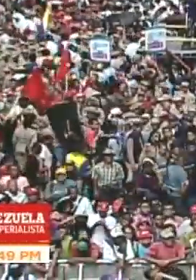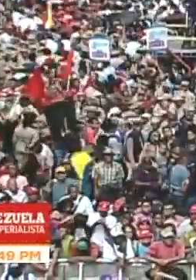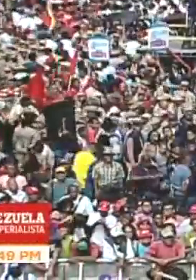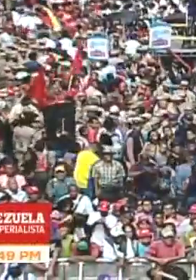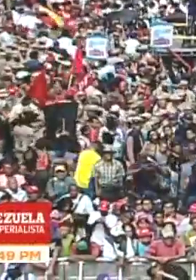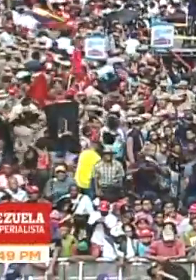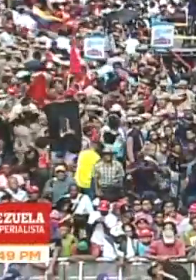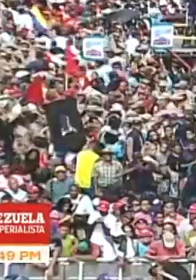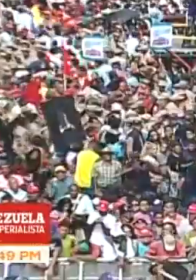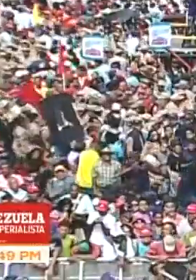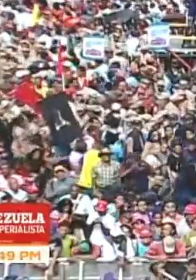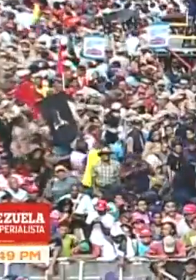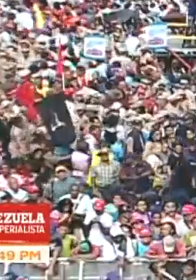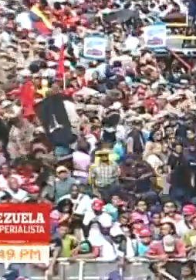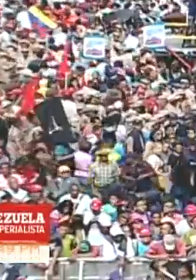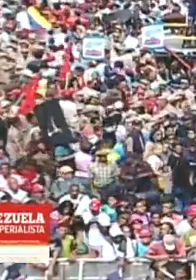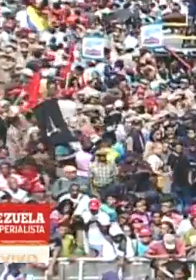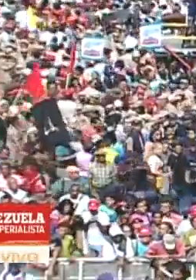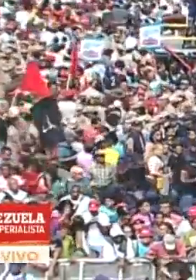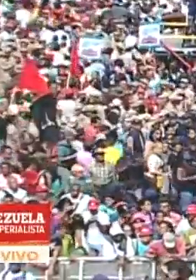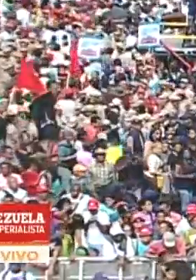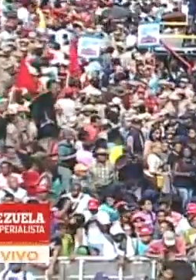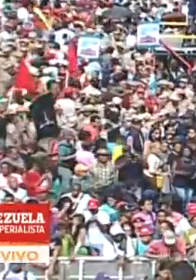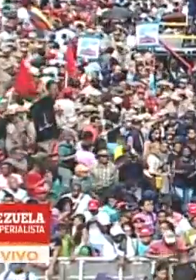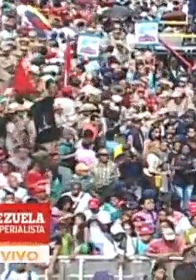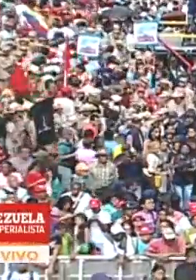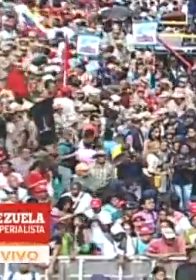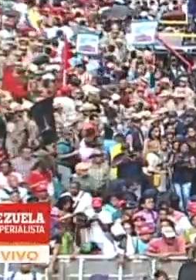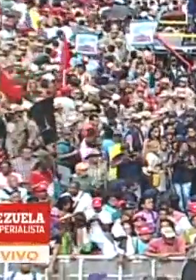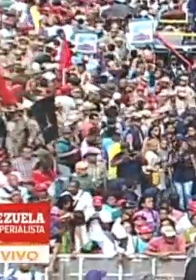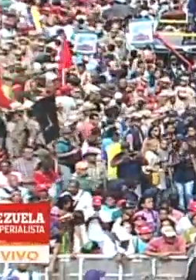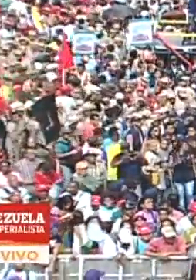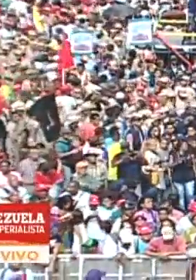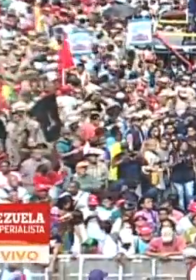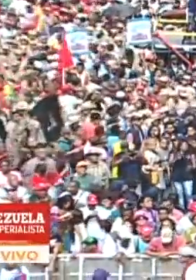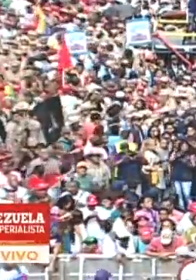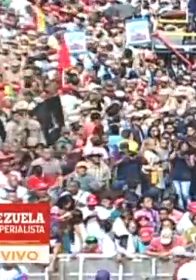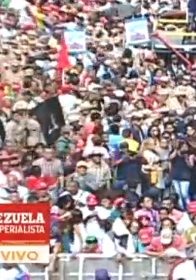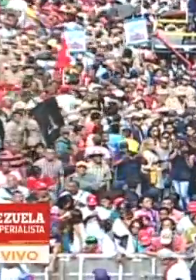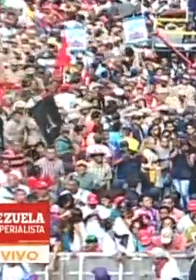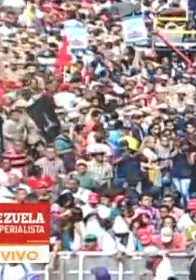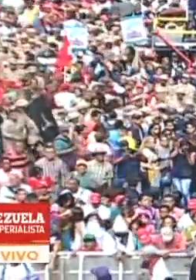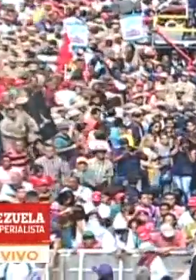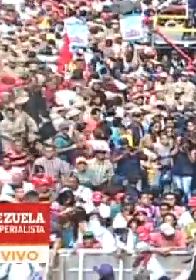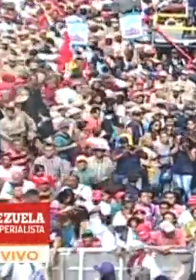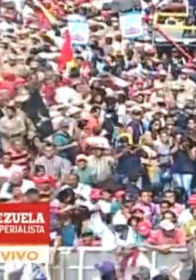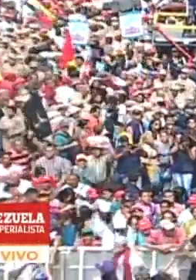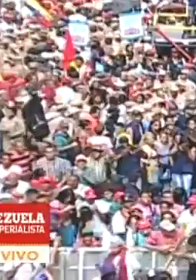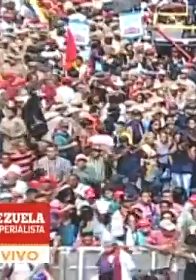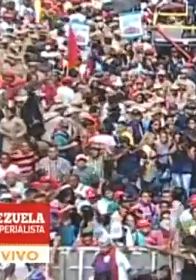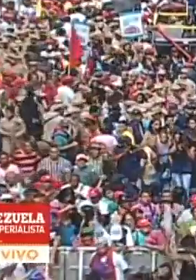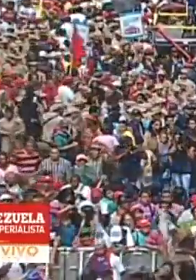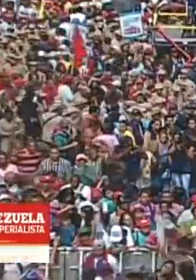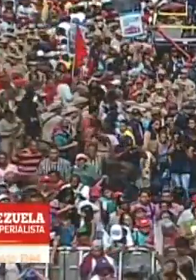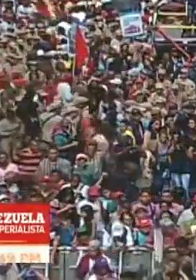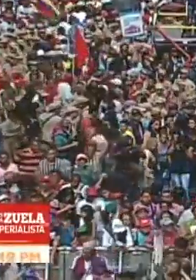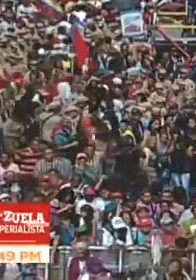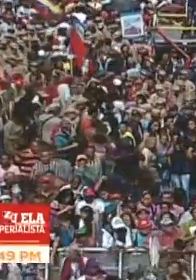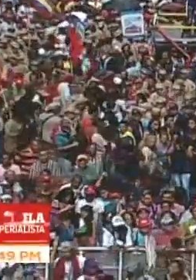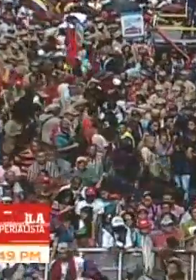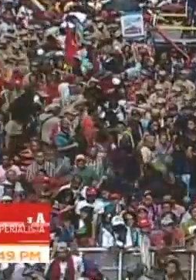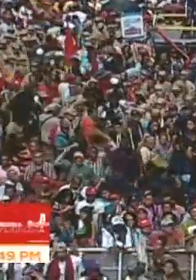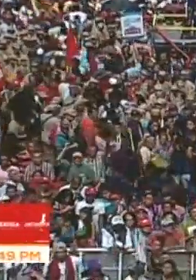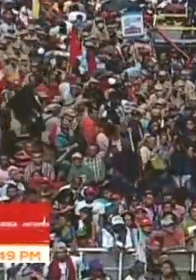Nacional Constituyente. Una jornada de alegría, de paz, como es costumbre en cada movilización de las